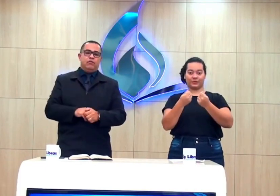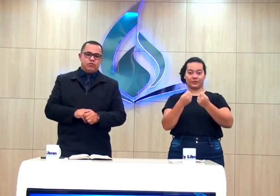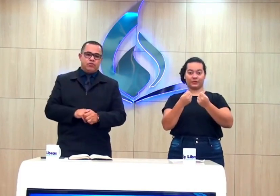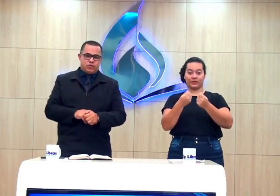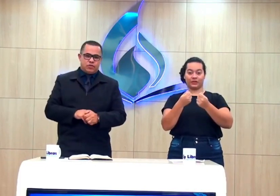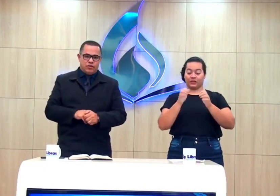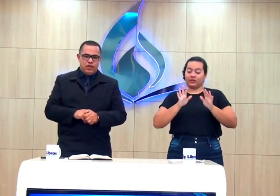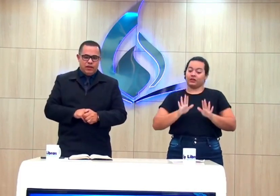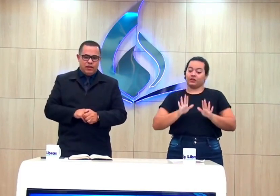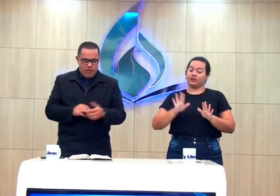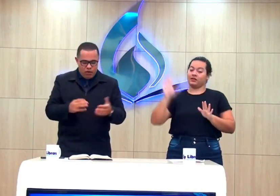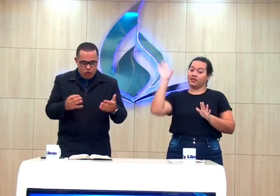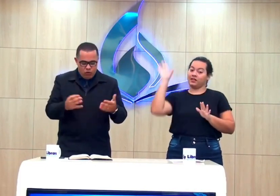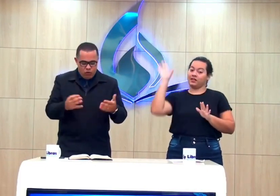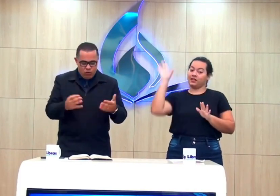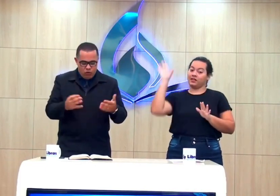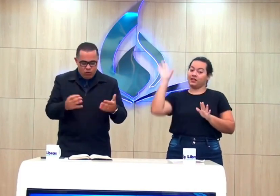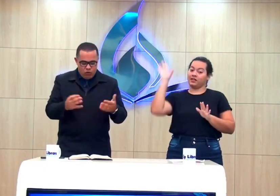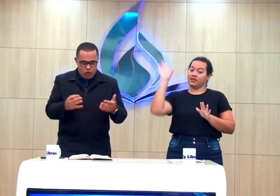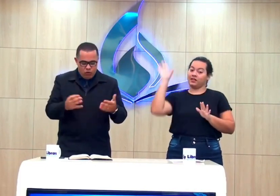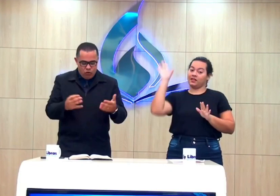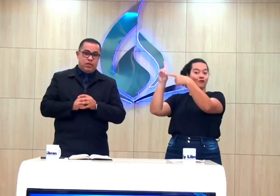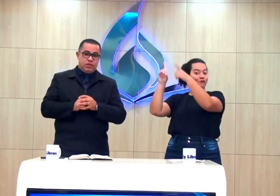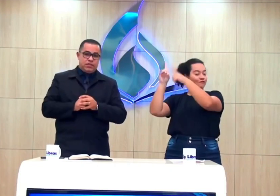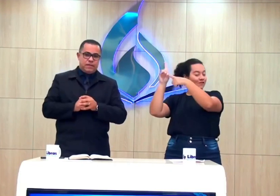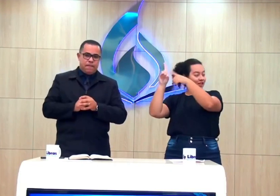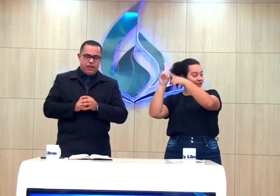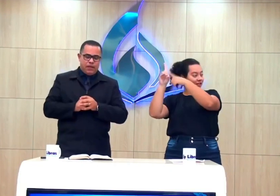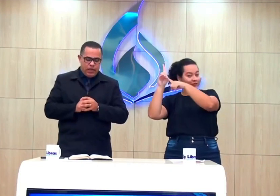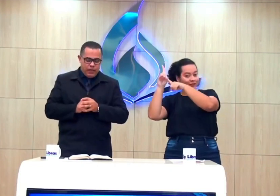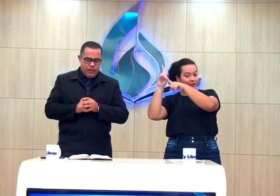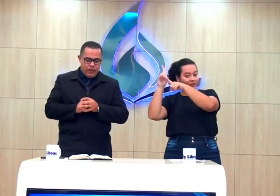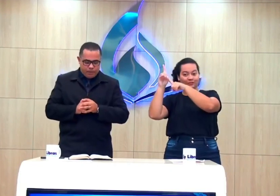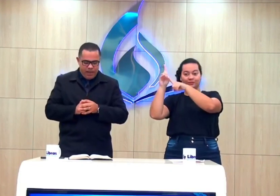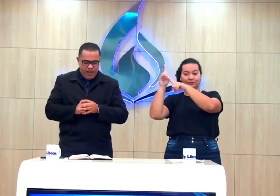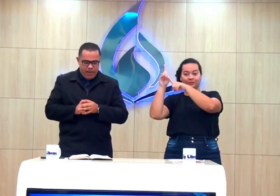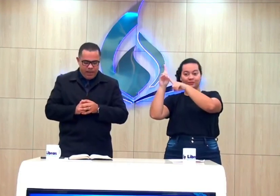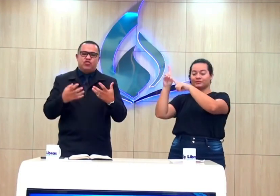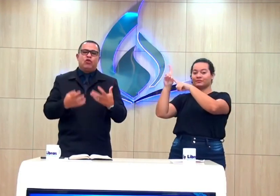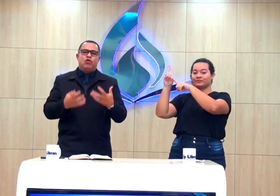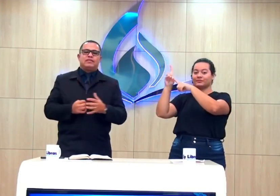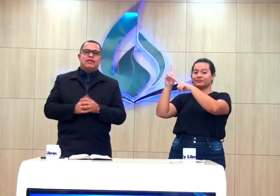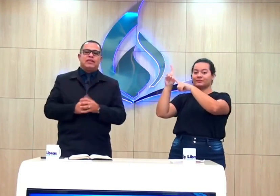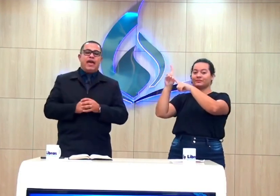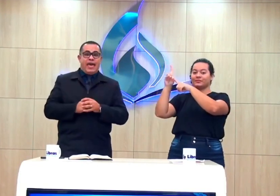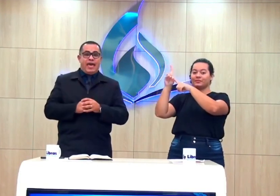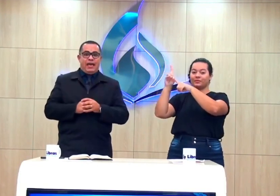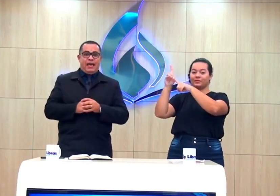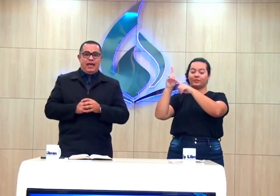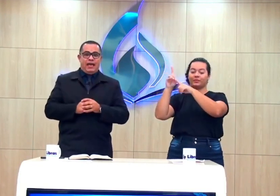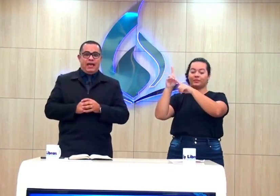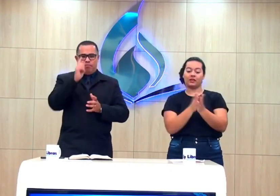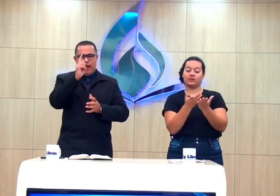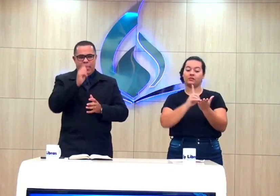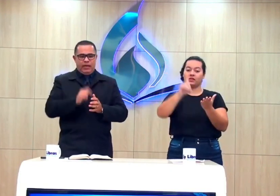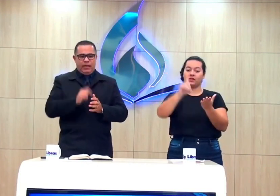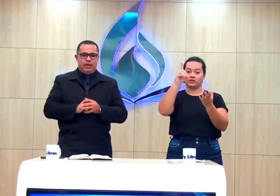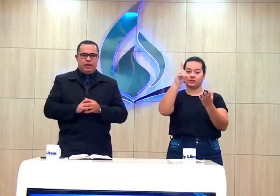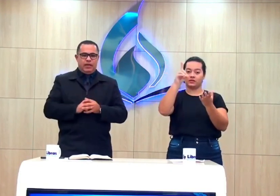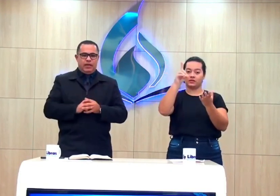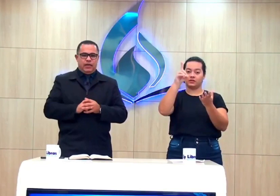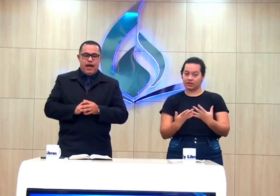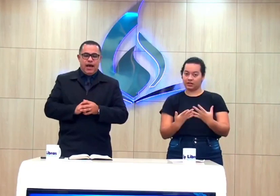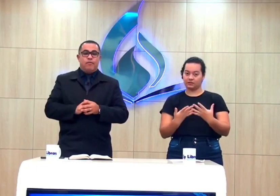a Deus, que o texto bíblico diz que preciosa é para